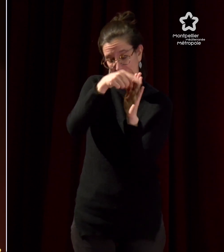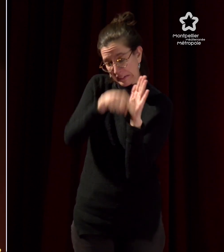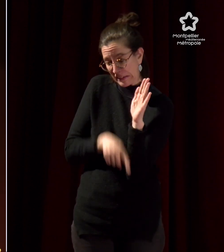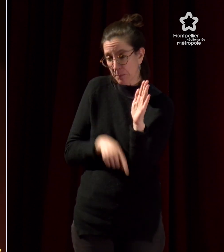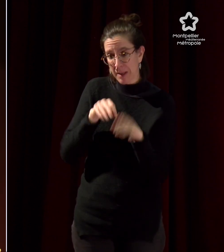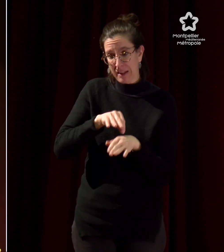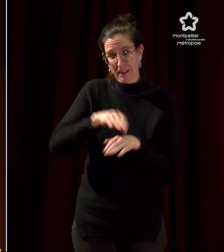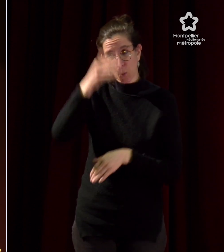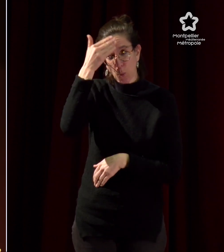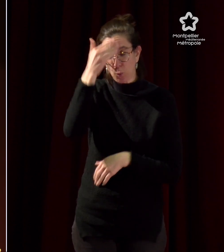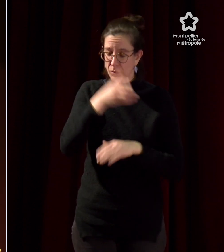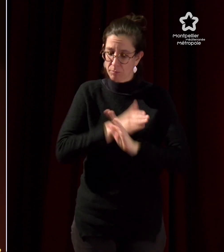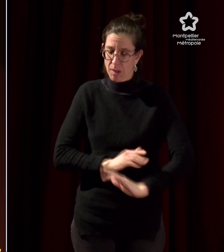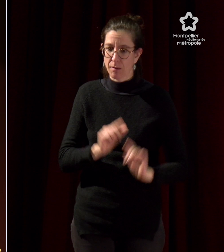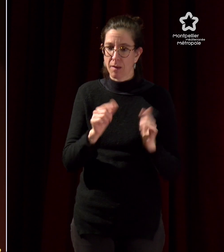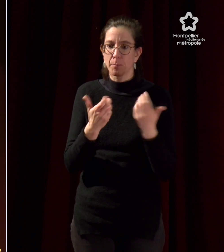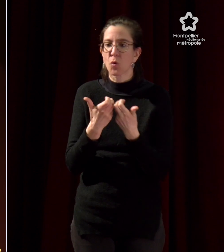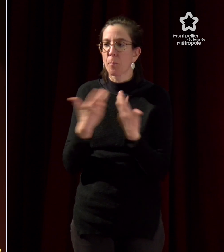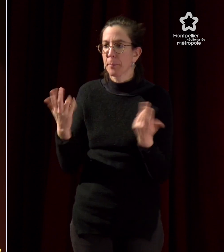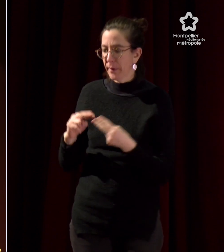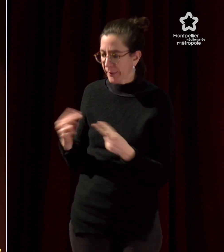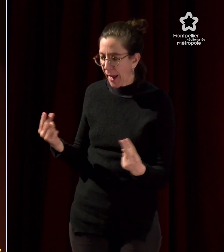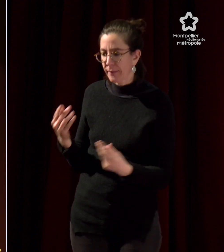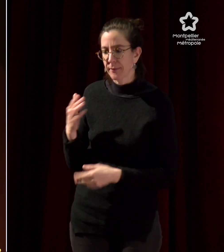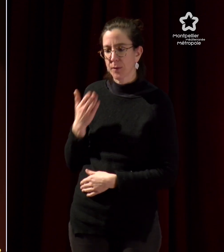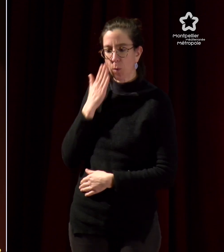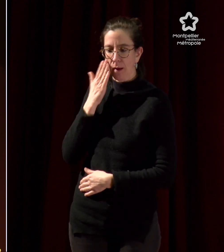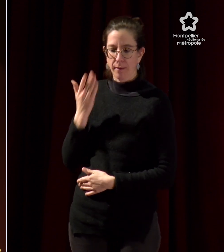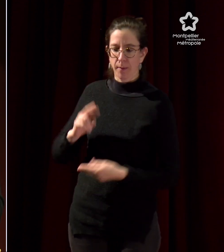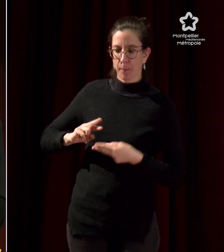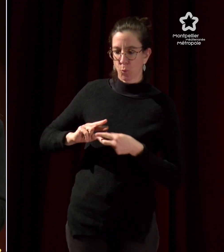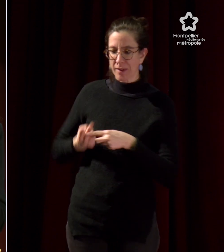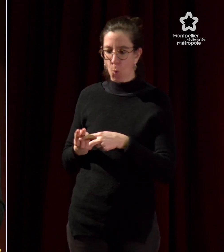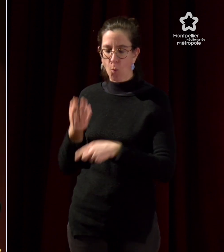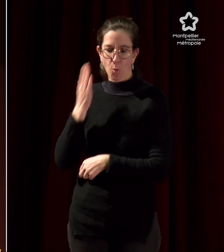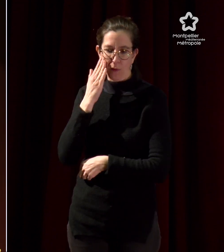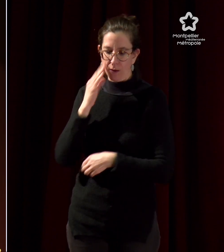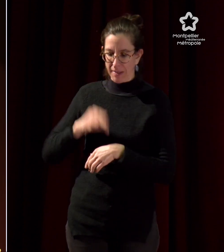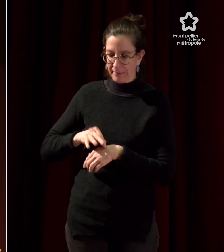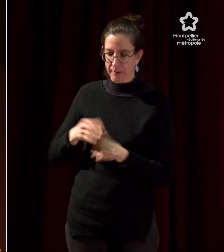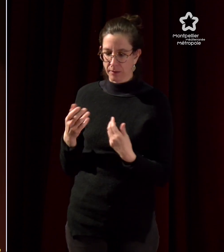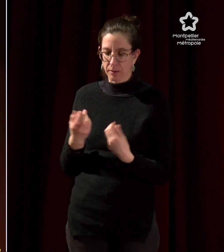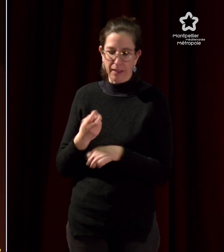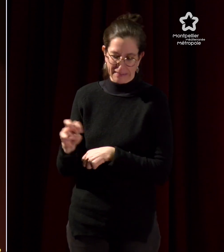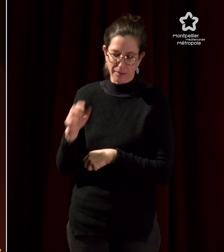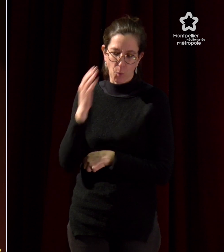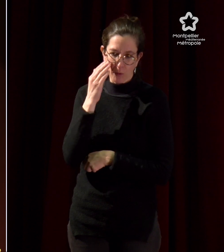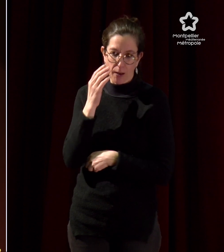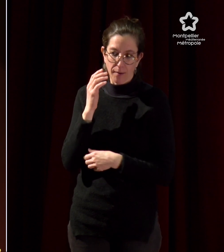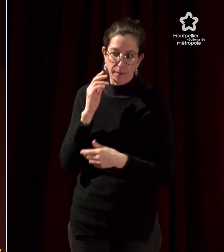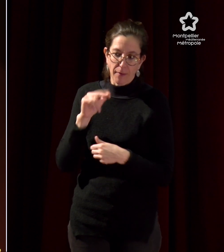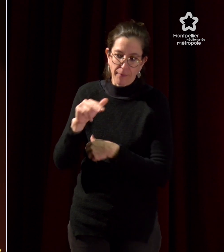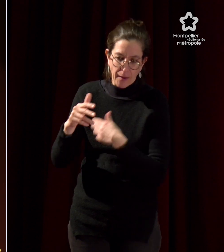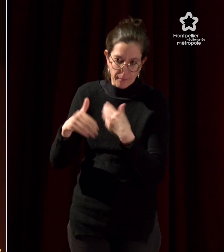quand on regarde l'ADN d'un embryon, parce qu'il y a des risques liés à l'histoire